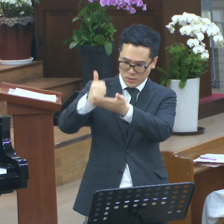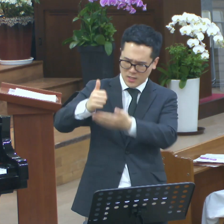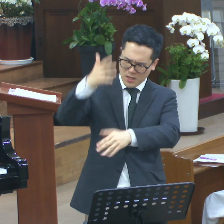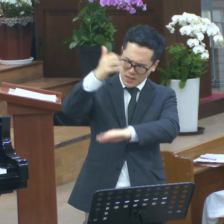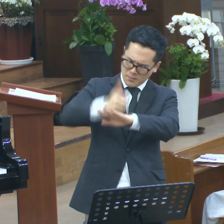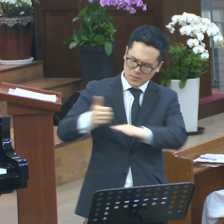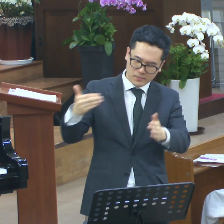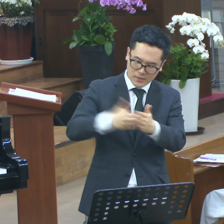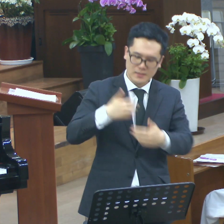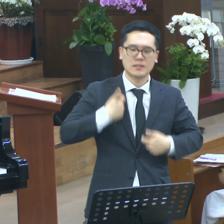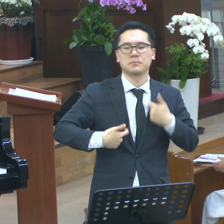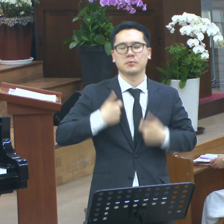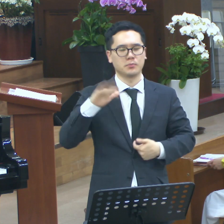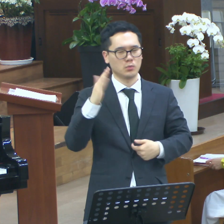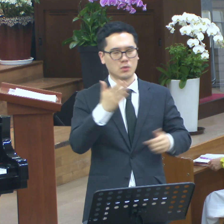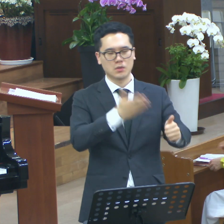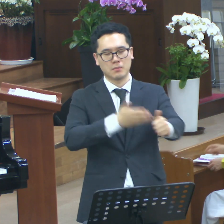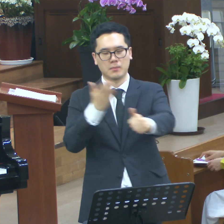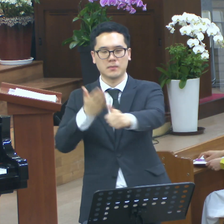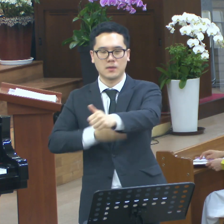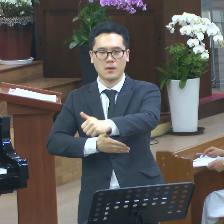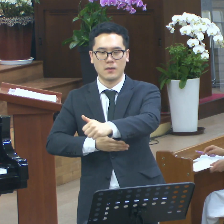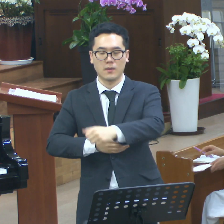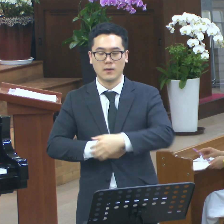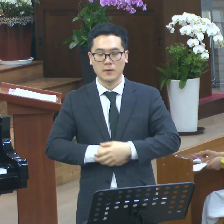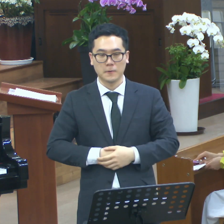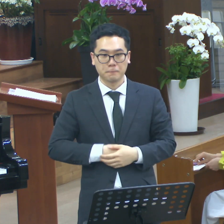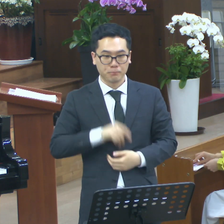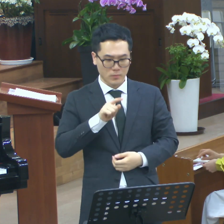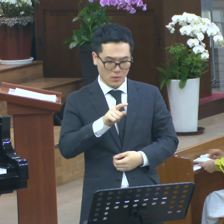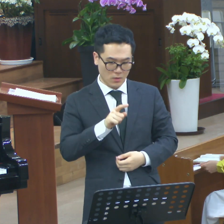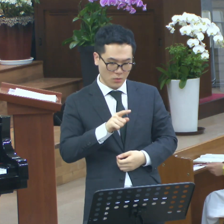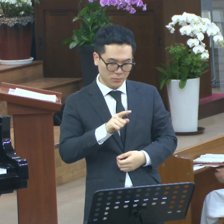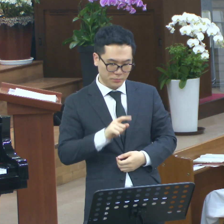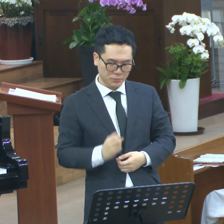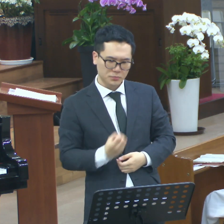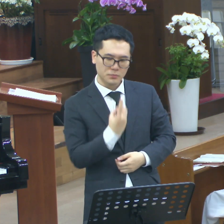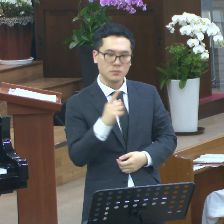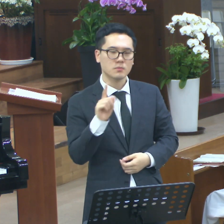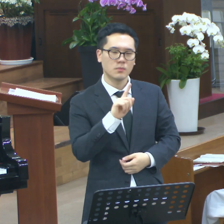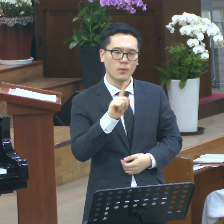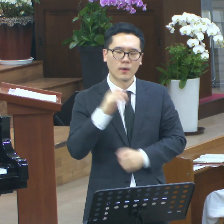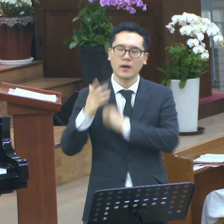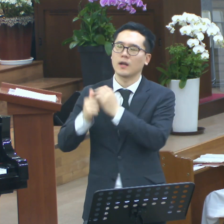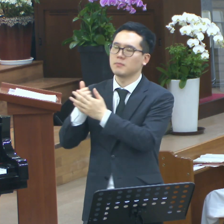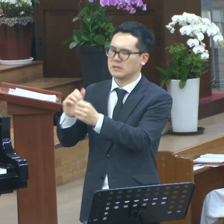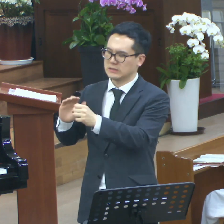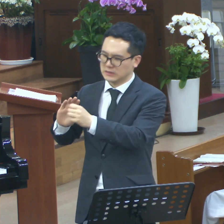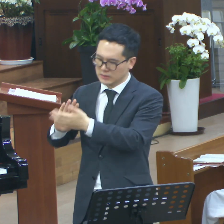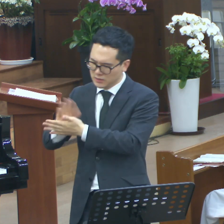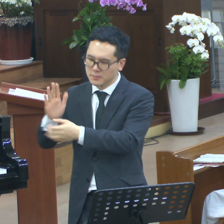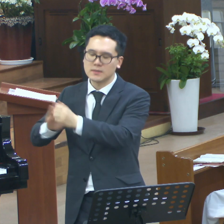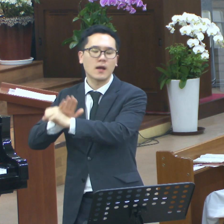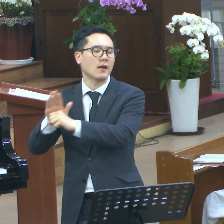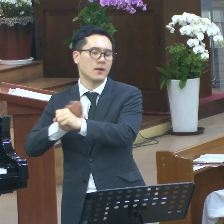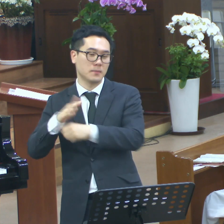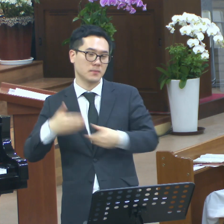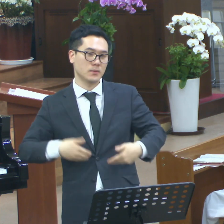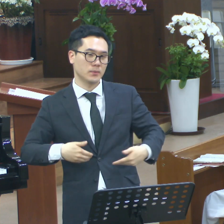바랍니다. 그게 가능하려면 하나님을 뜨겁게 사랑합니다. 그리고 나그네 된 집에서 나의